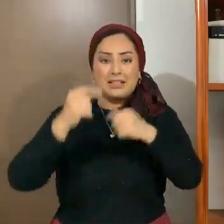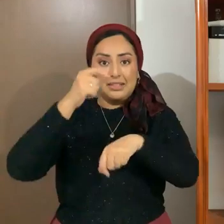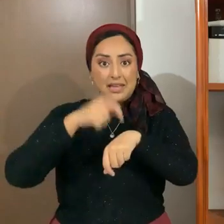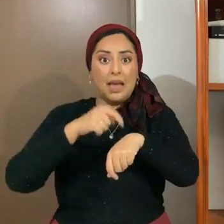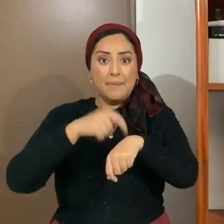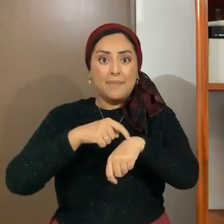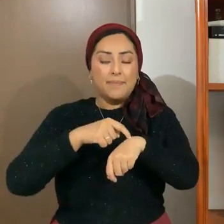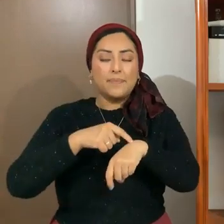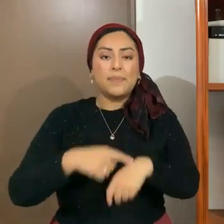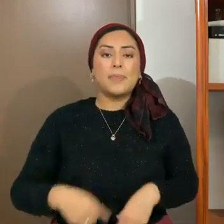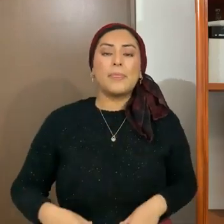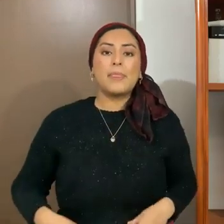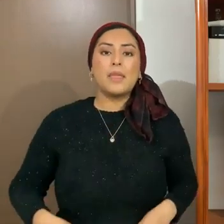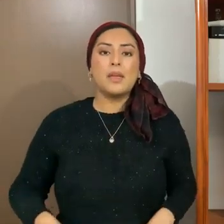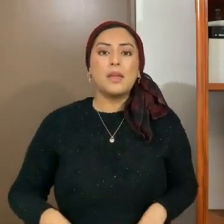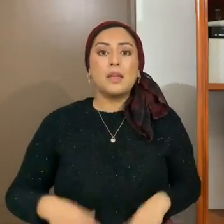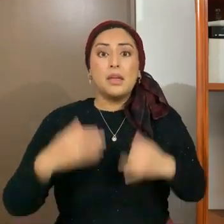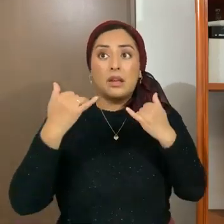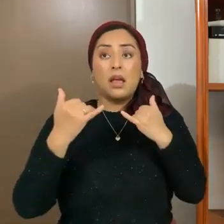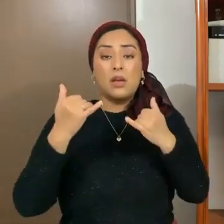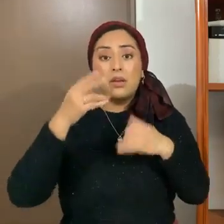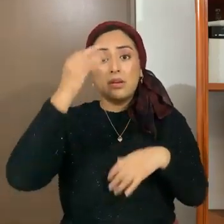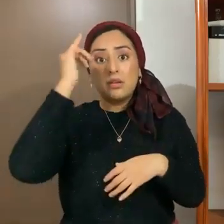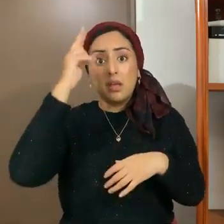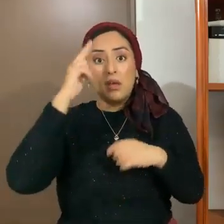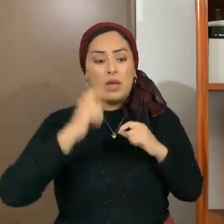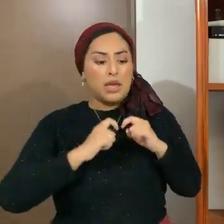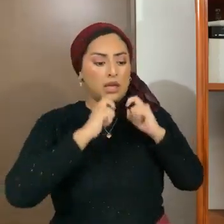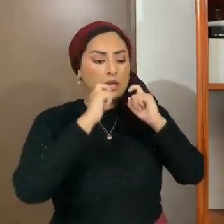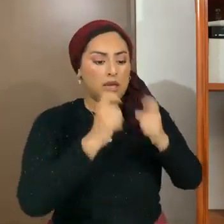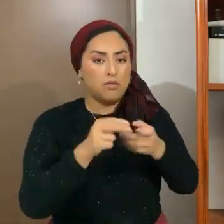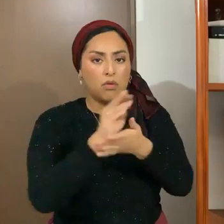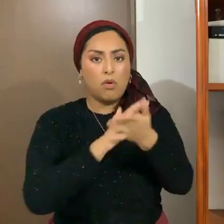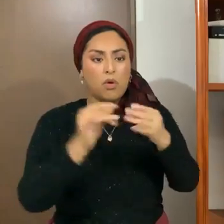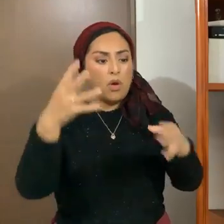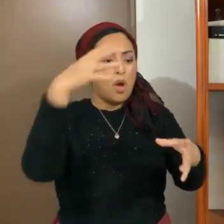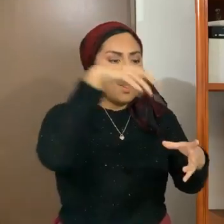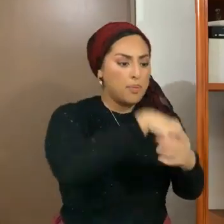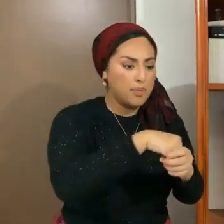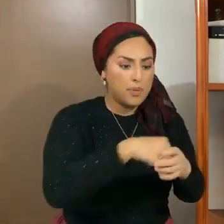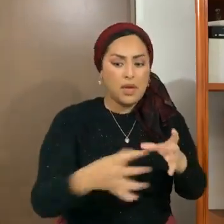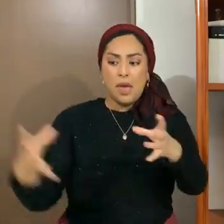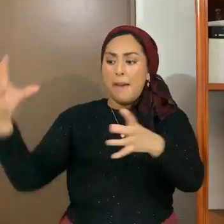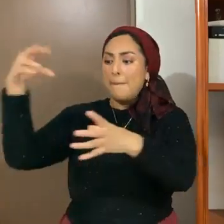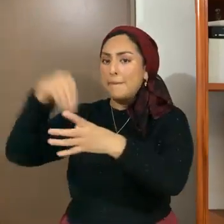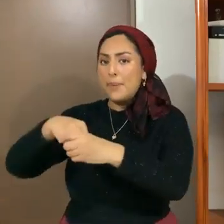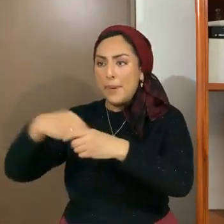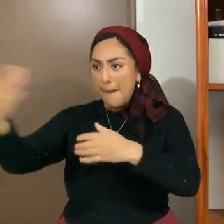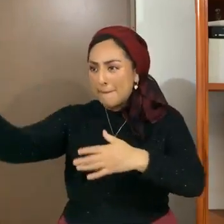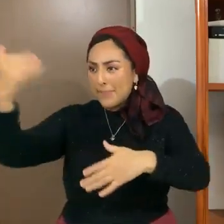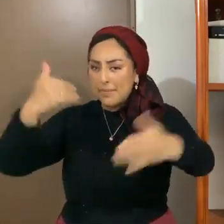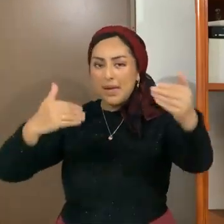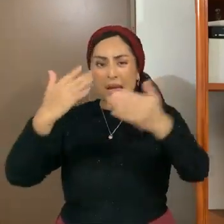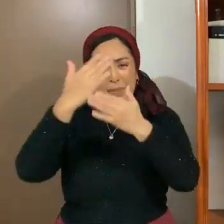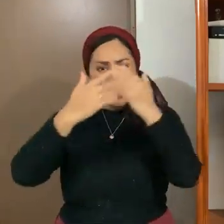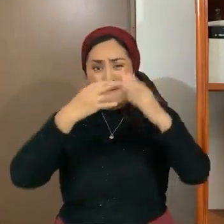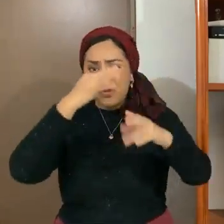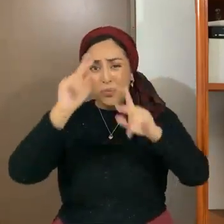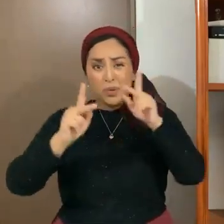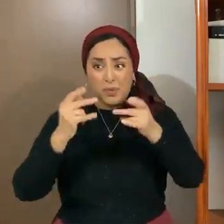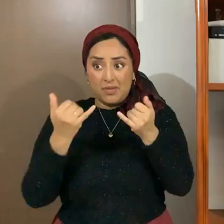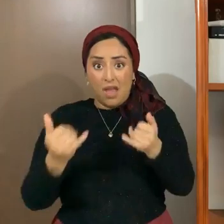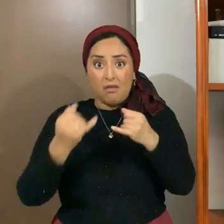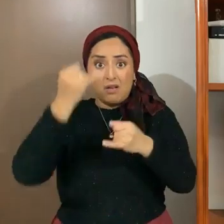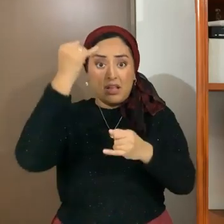dice en Joel, está derramando de su bendito Ruach HaKodesh y está llamando a las últimas almas, porque ya estamos en la